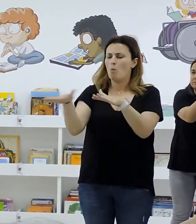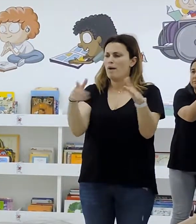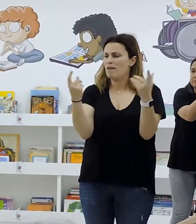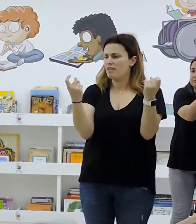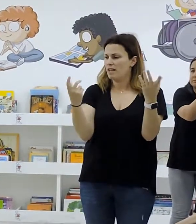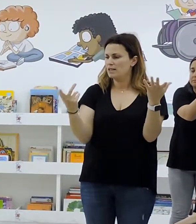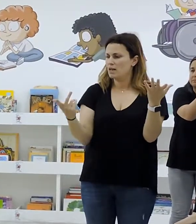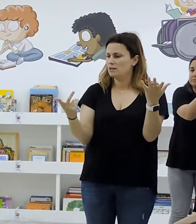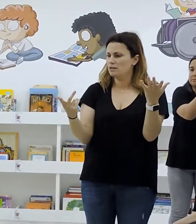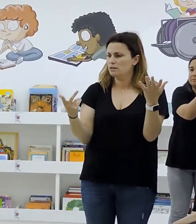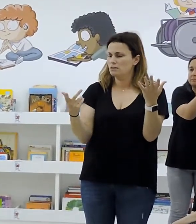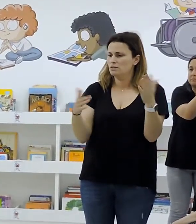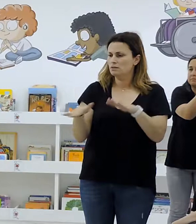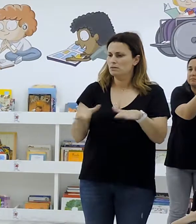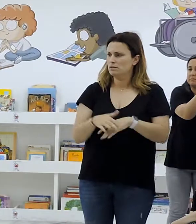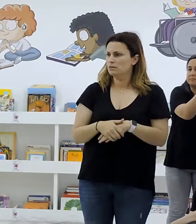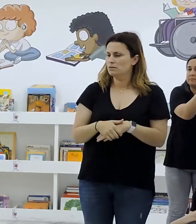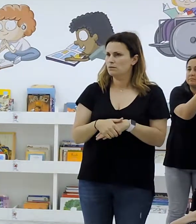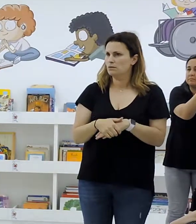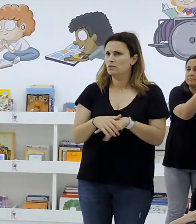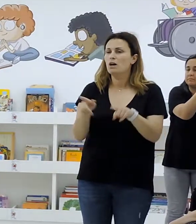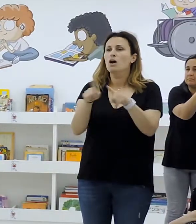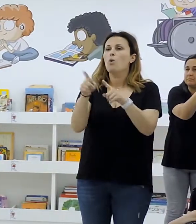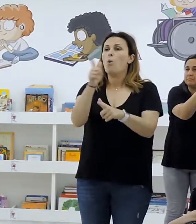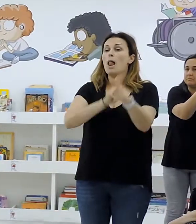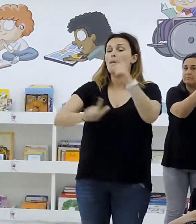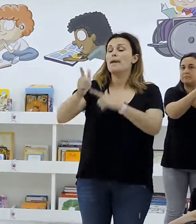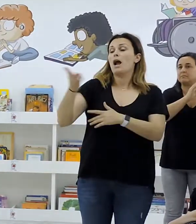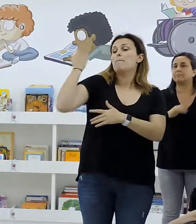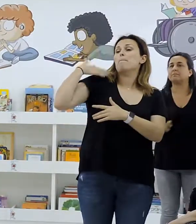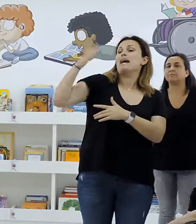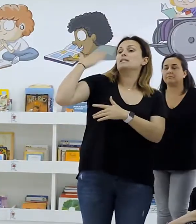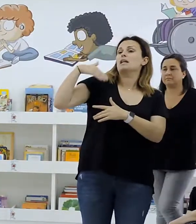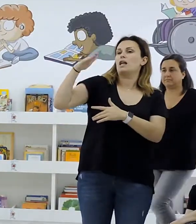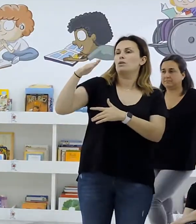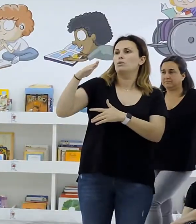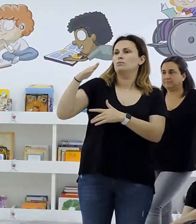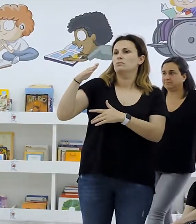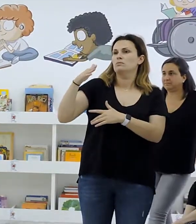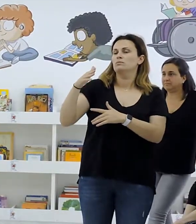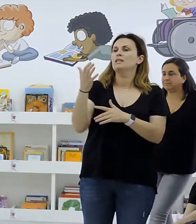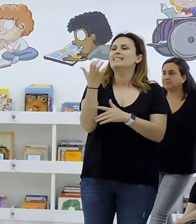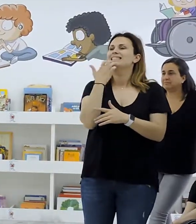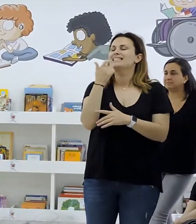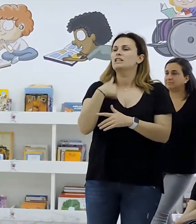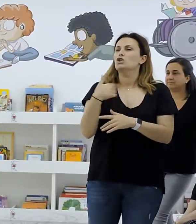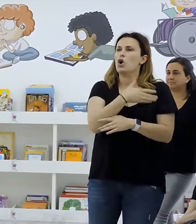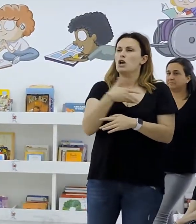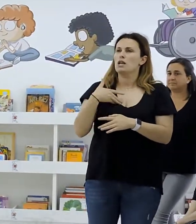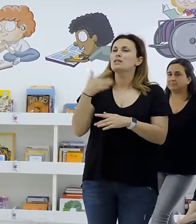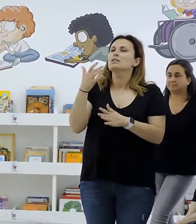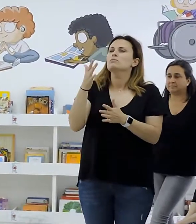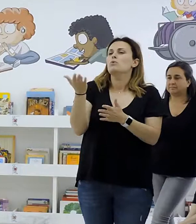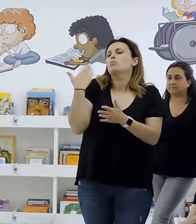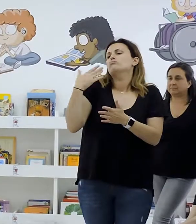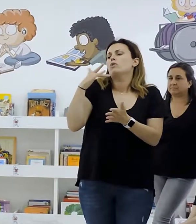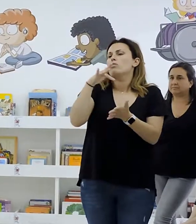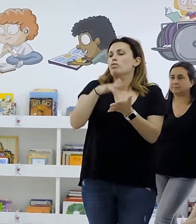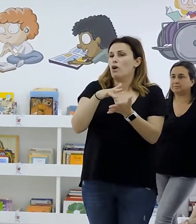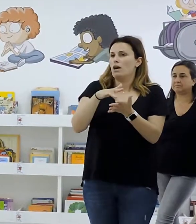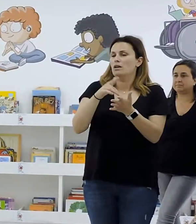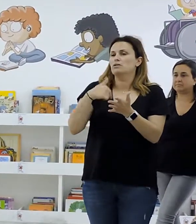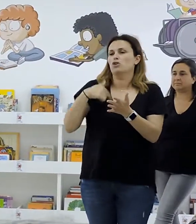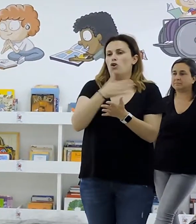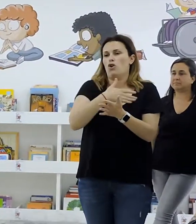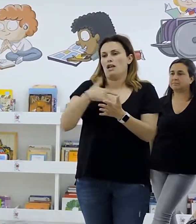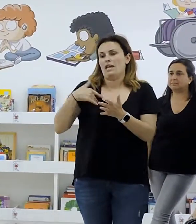así. Esto es como viajar al pasado, y si algún día viajamos al pasado querremos volver al presente, aunque solo sea para